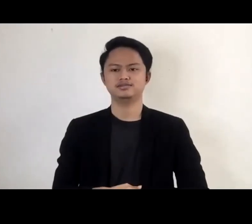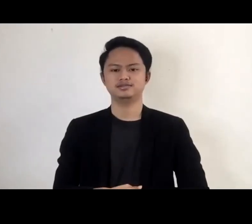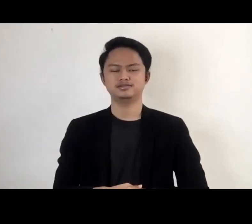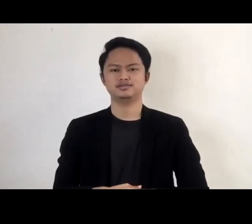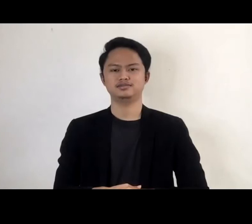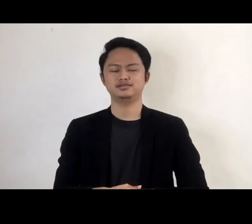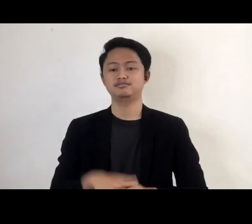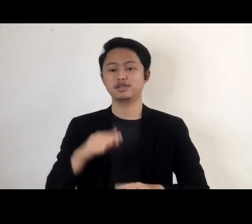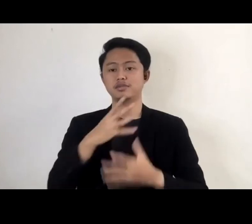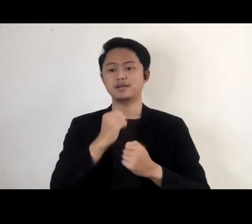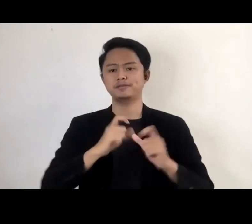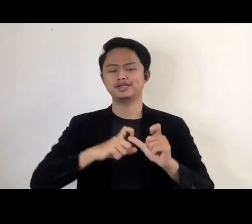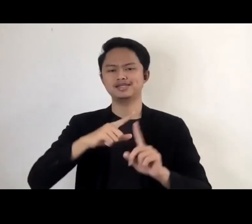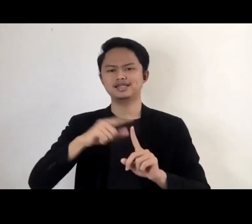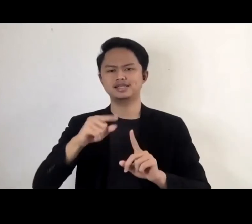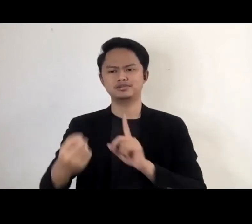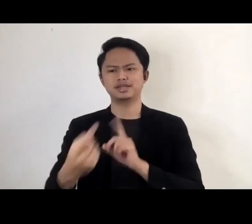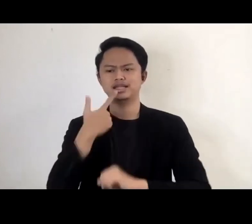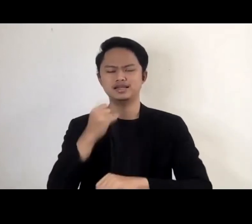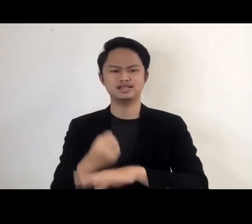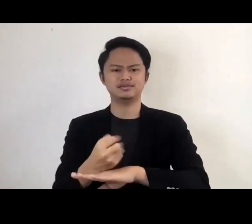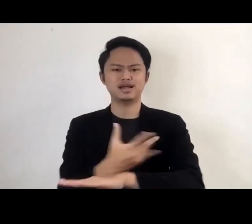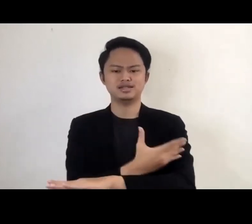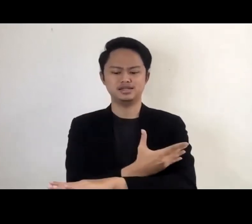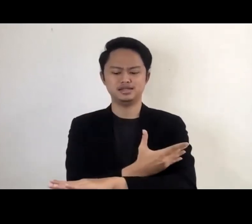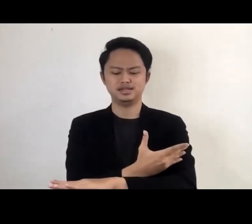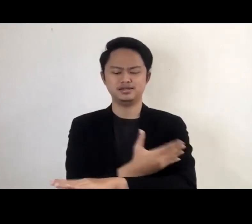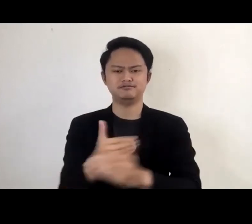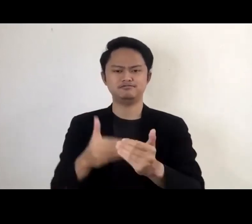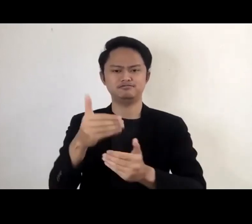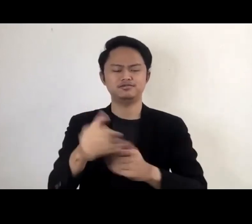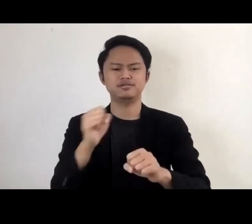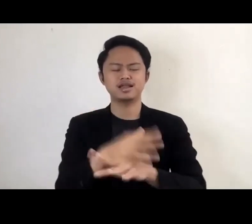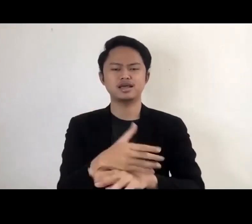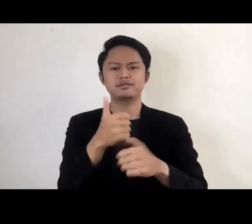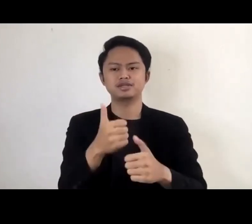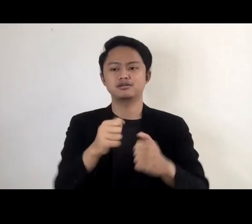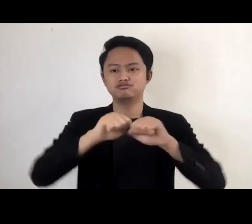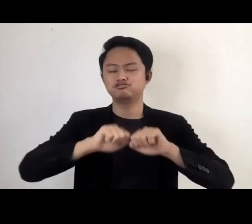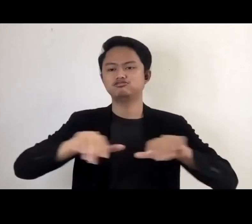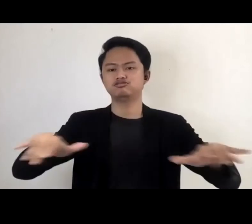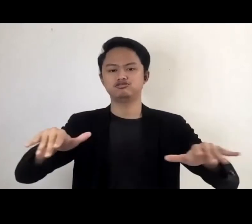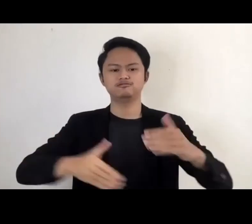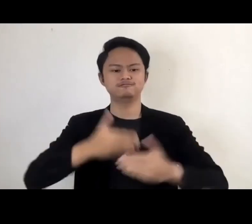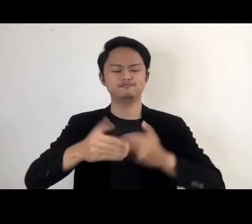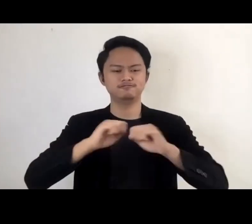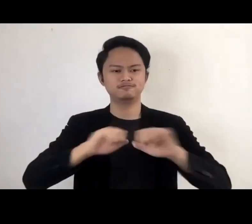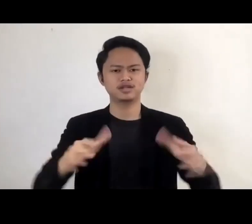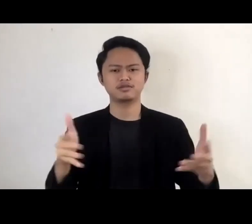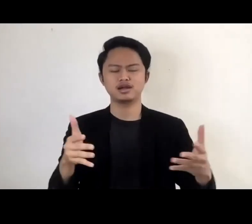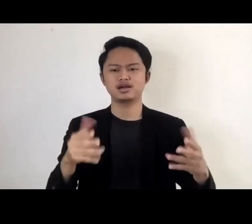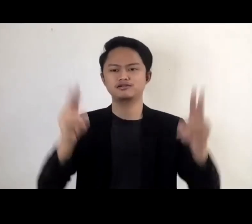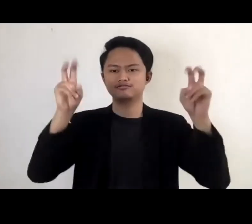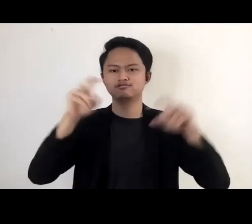ini diharapkan dapat menjadi sumber inspirasi, kemudian juga dapat dipraktikkan dan diperluas penggunaannya dalam beragam